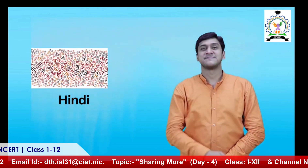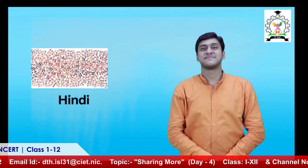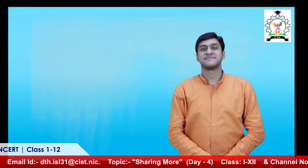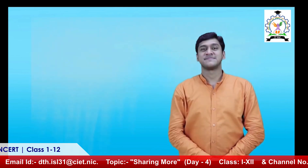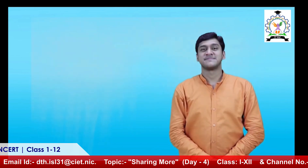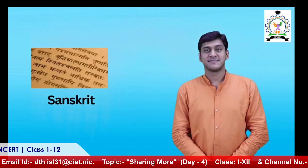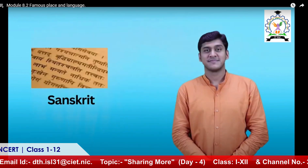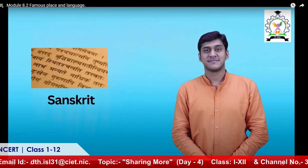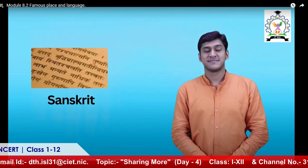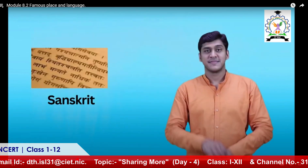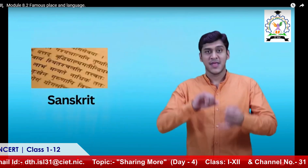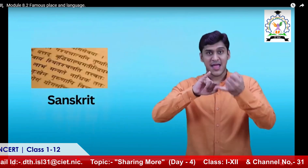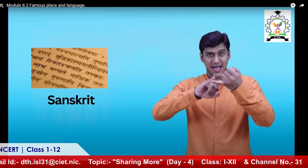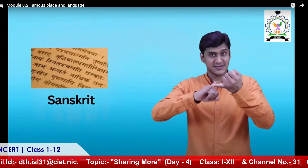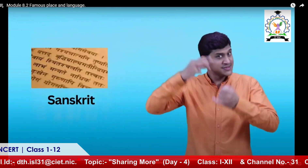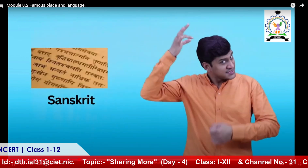हिंदी।